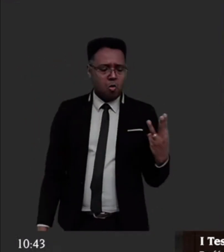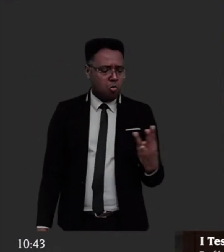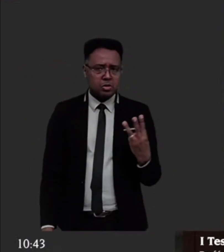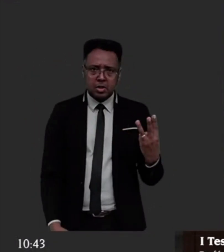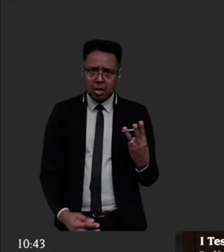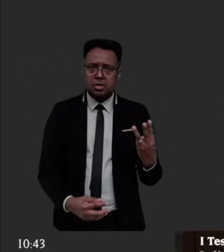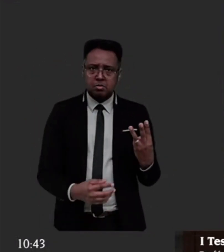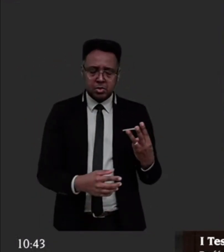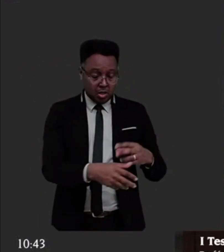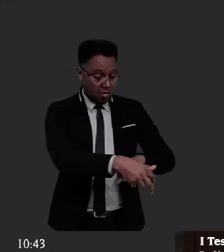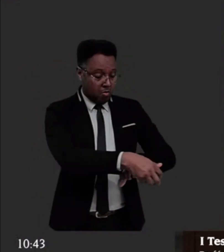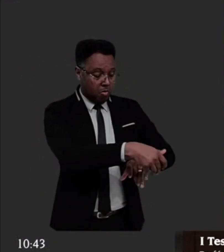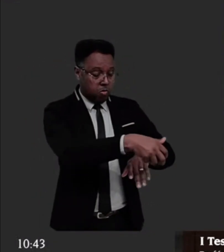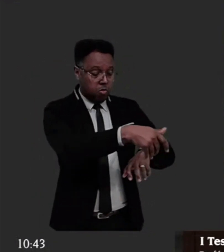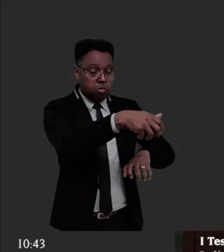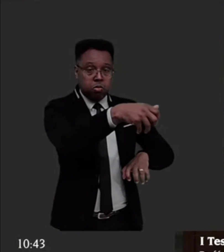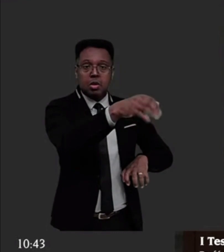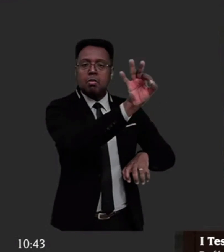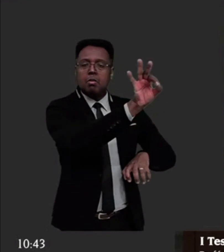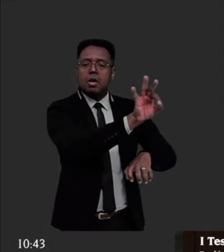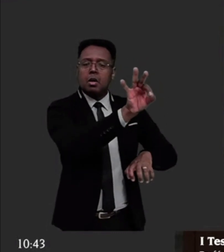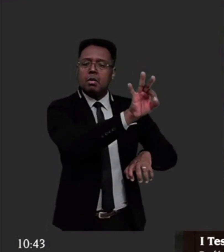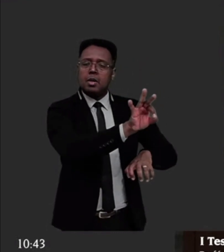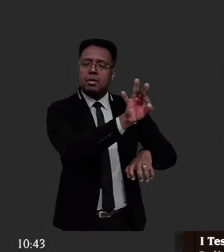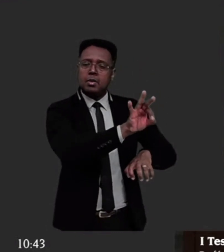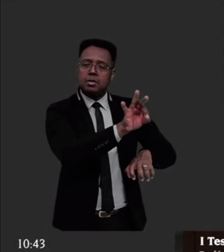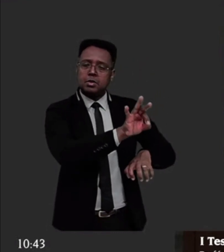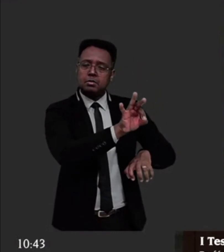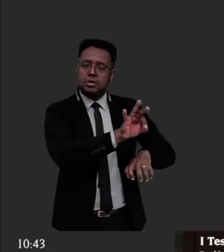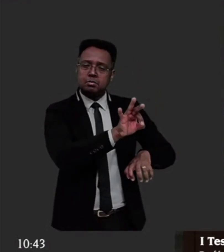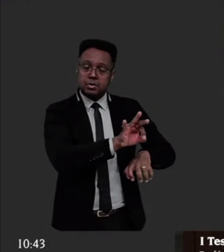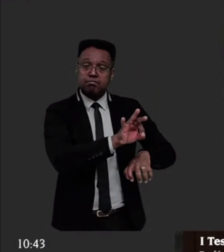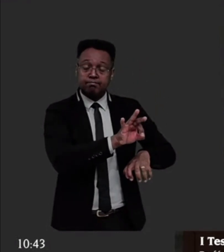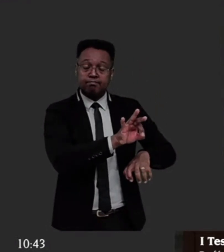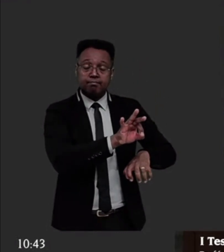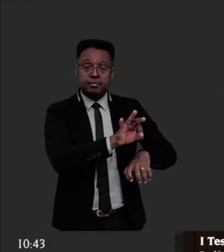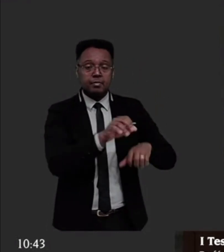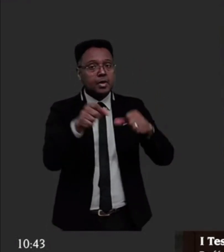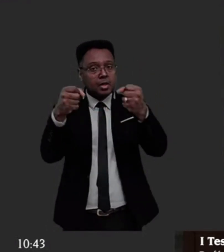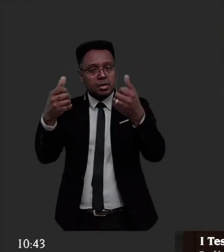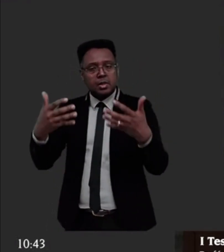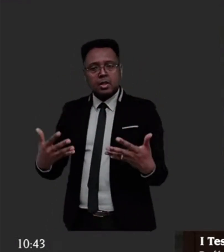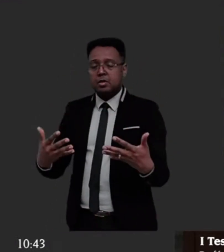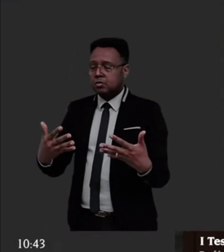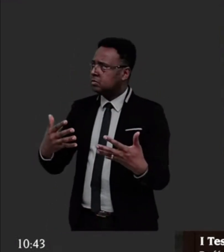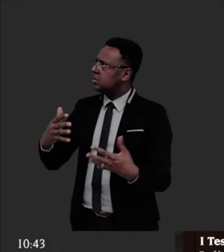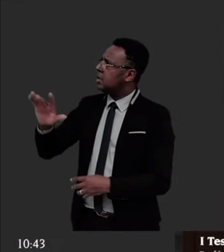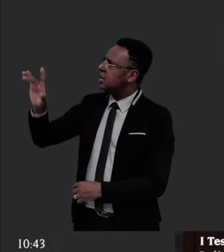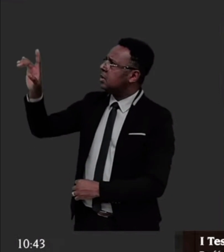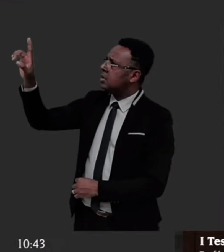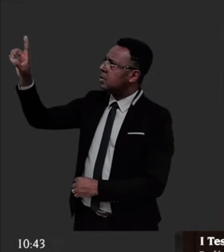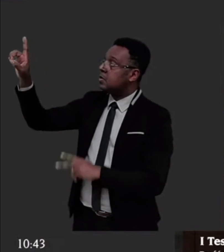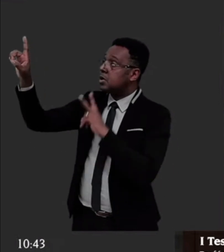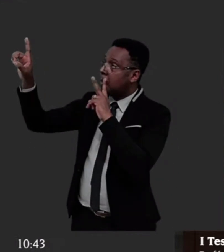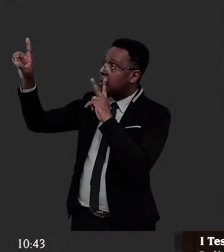igreja dos Tessalonicenses em Deus, o Pai de nosso Senhor Jesus Cristo, desejando a eles graça